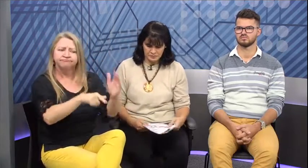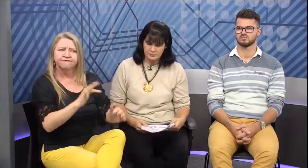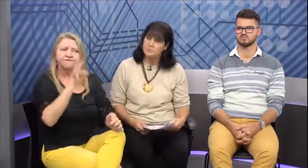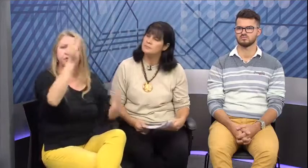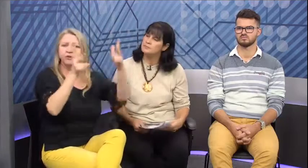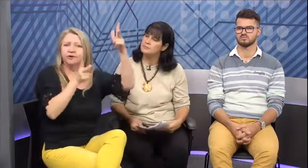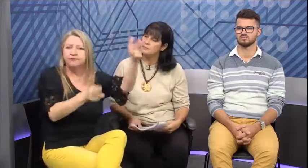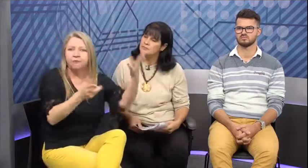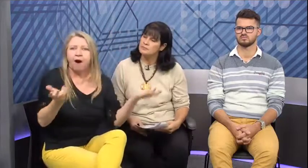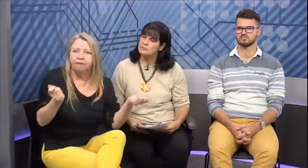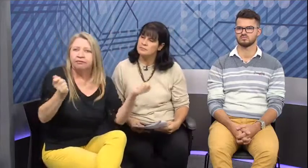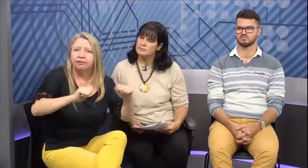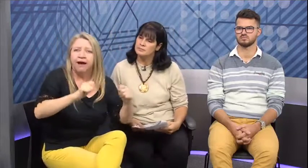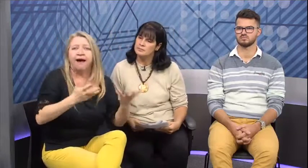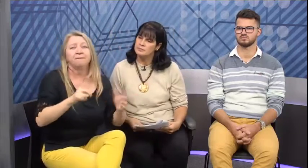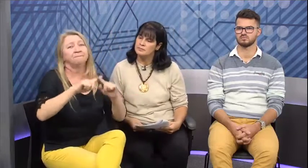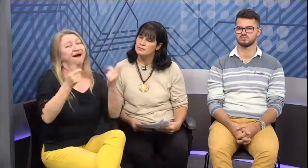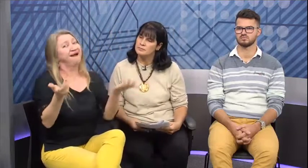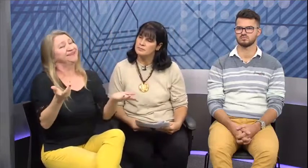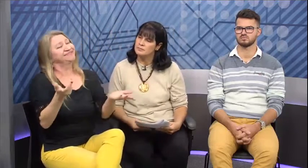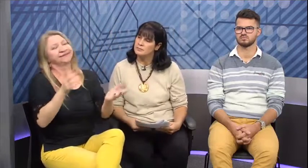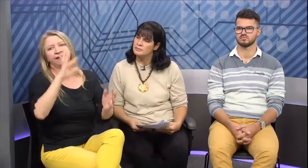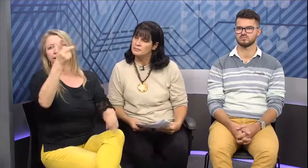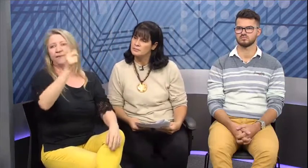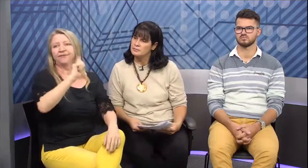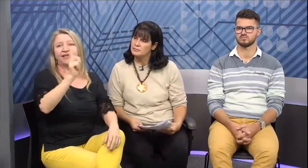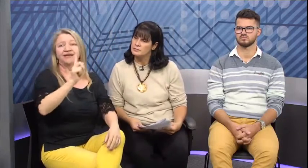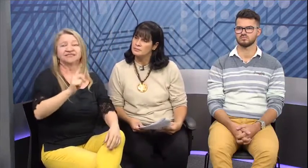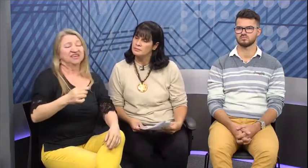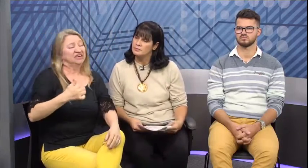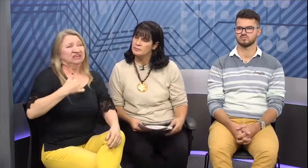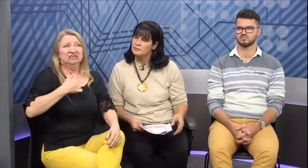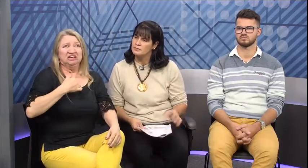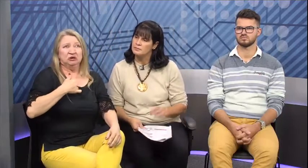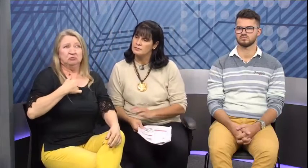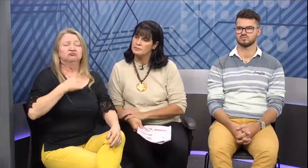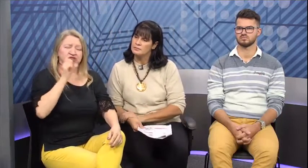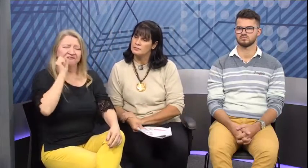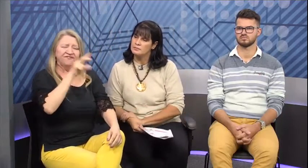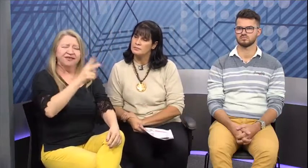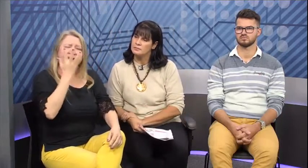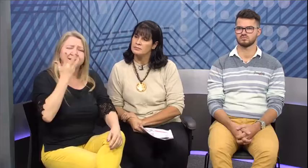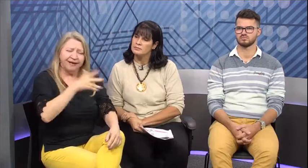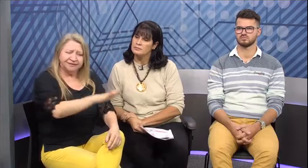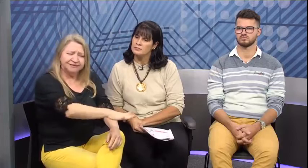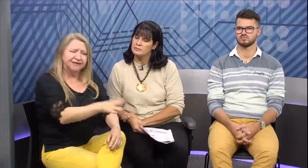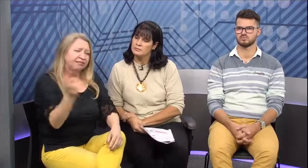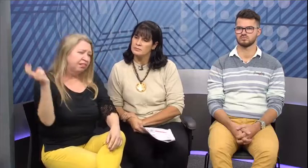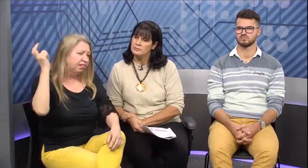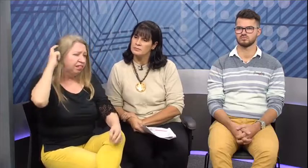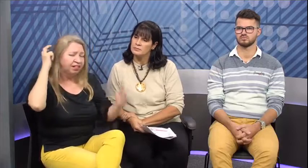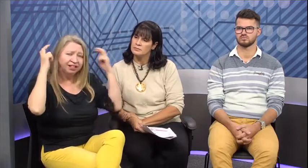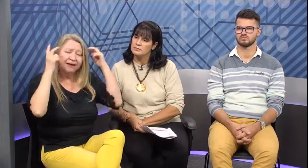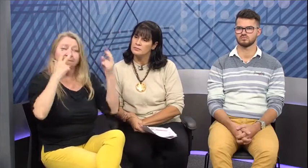como um referencial, como modelo, mas infelizmente isso não acontece, né? Eu já vi crianças